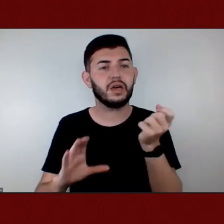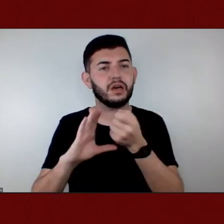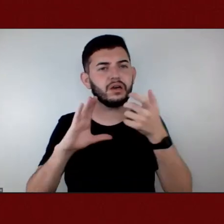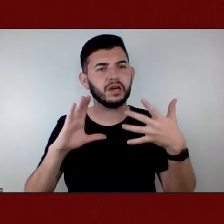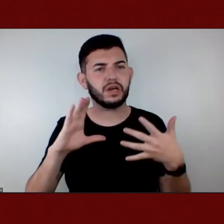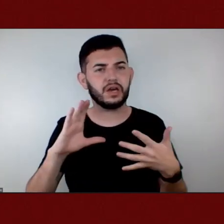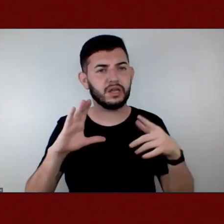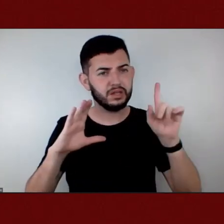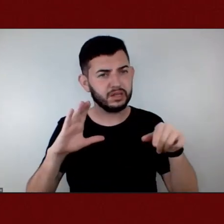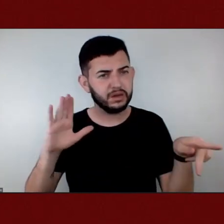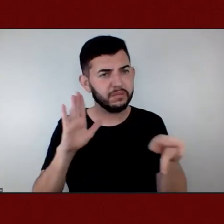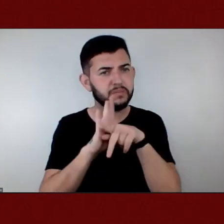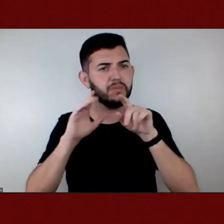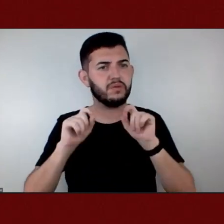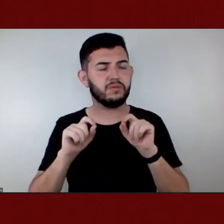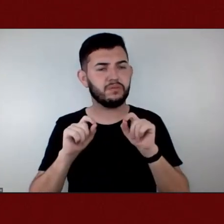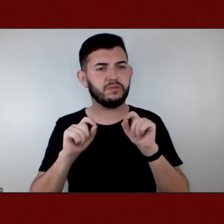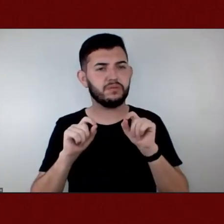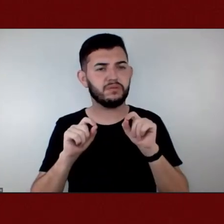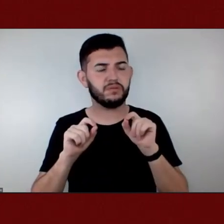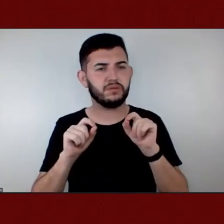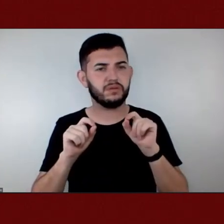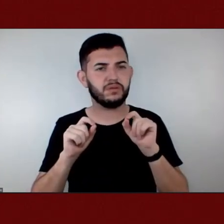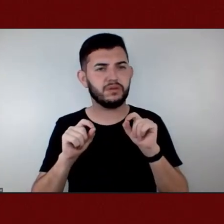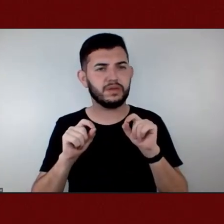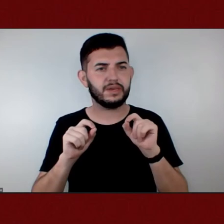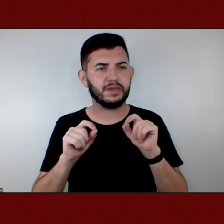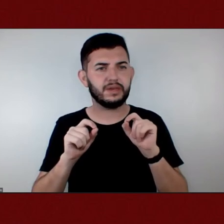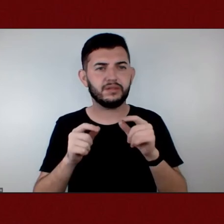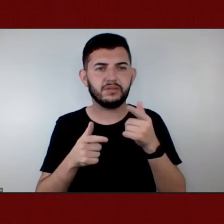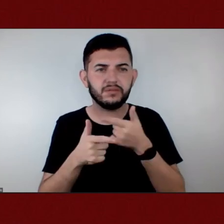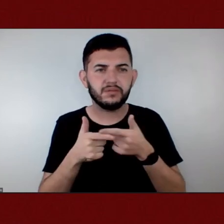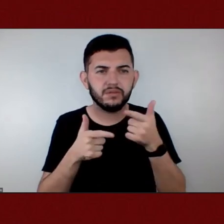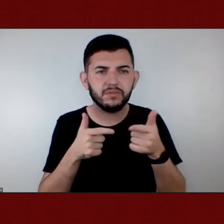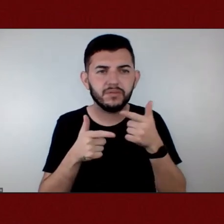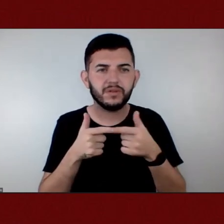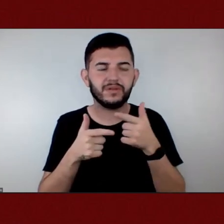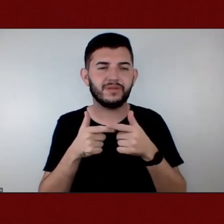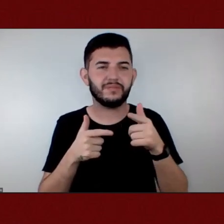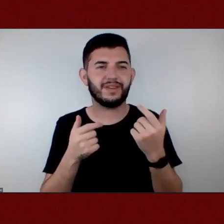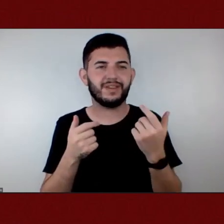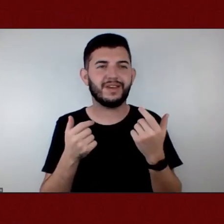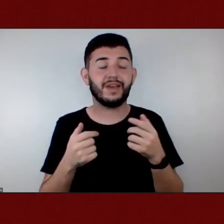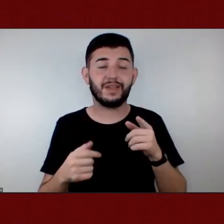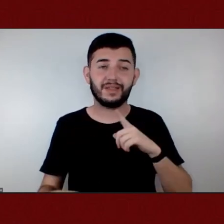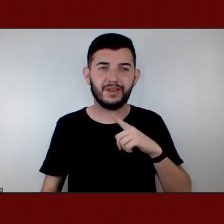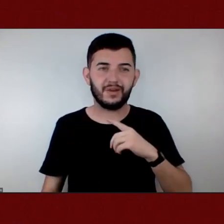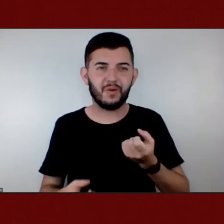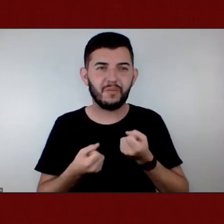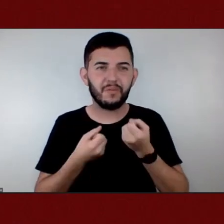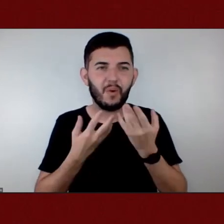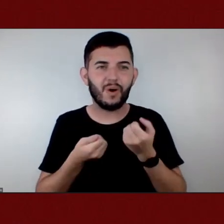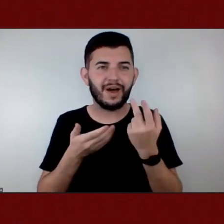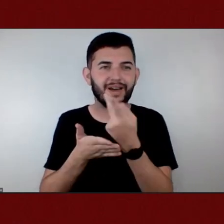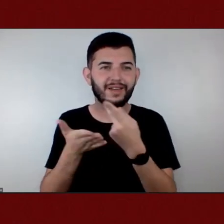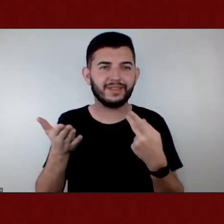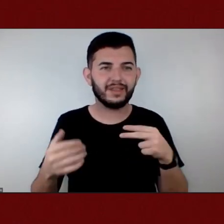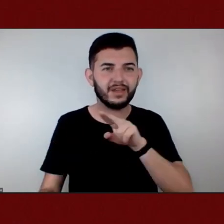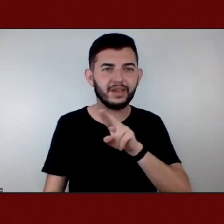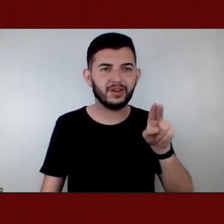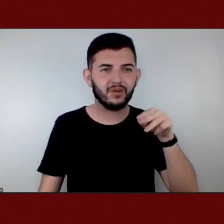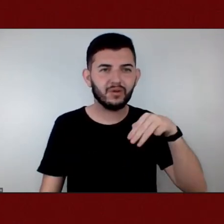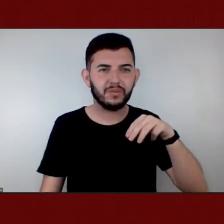de permanente ferida aberta, uma expressão do poeta Moacir Félix, um